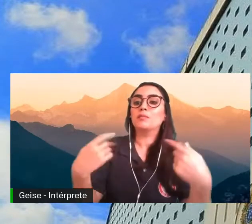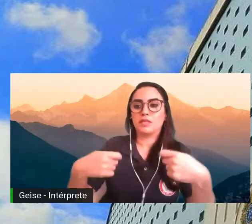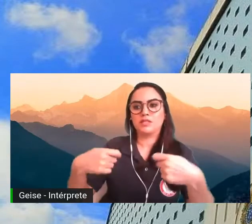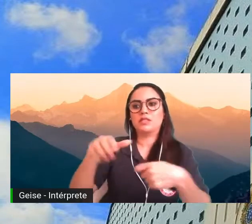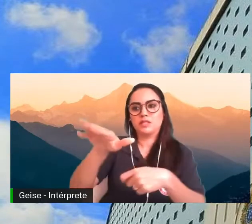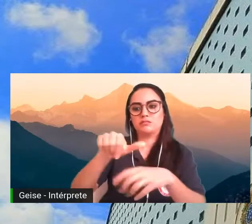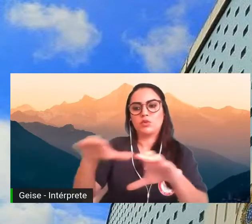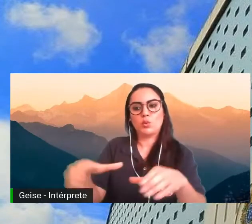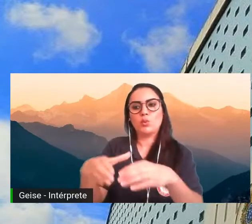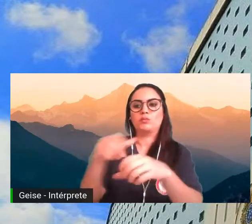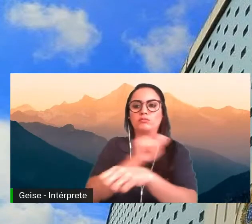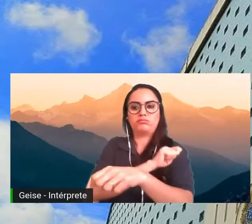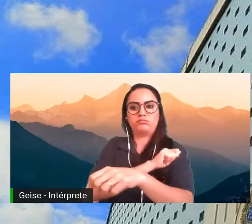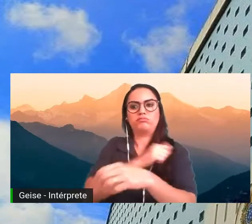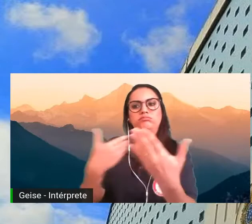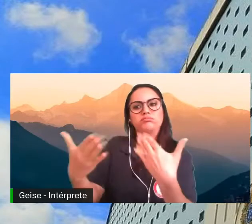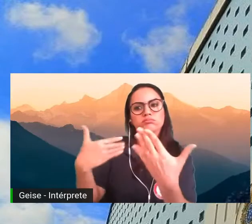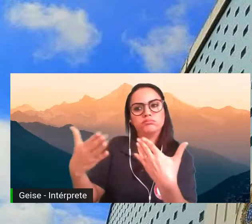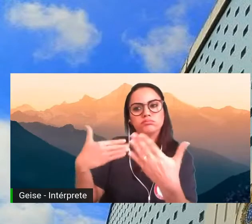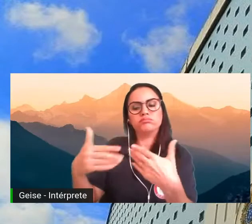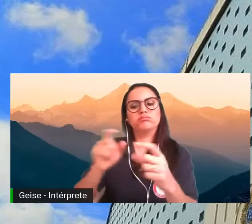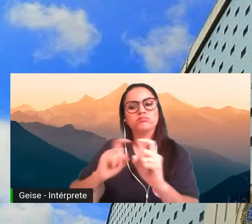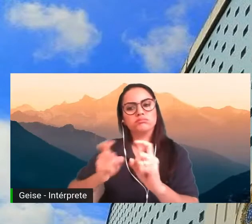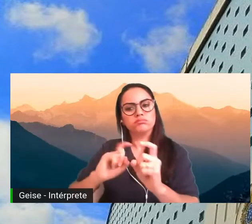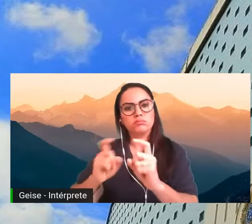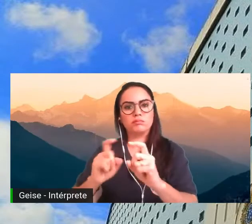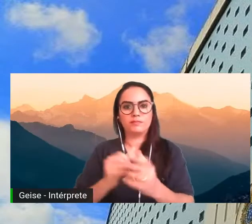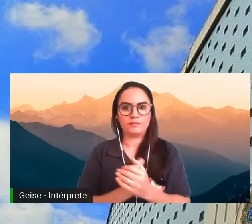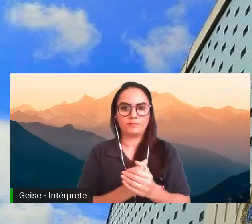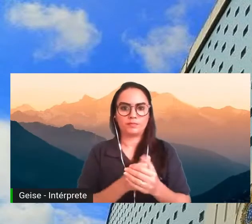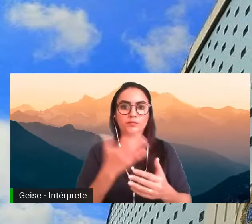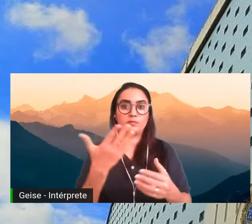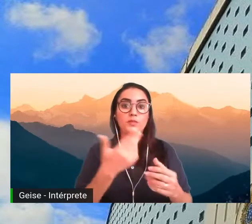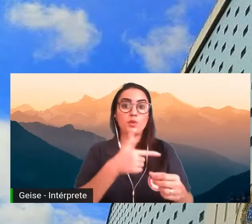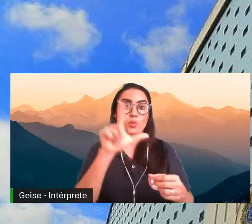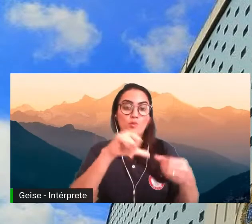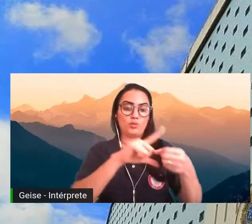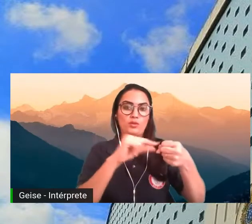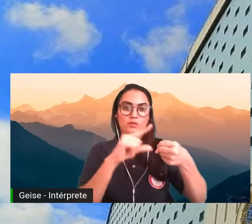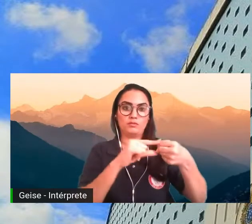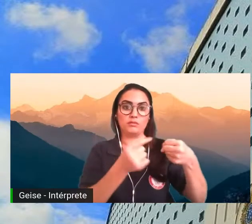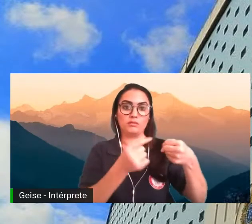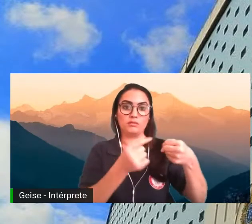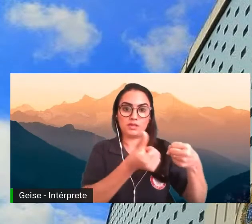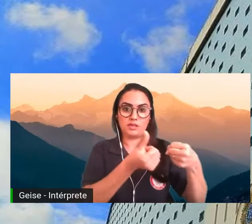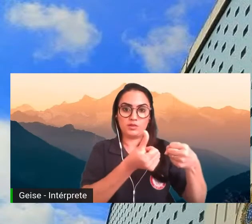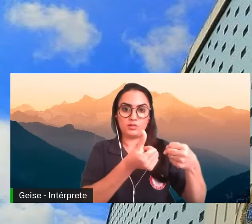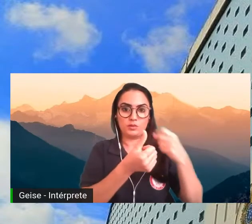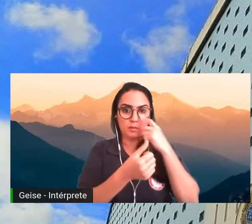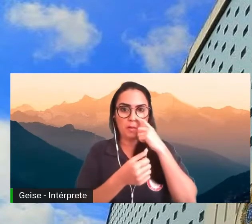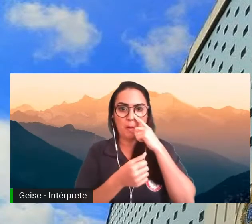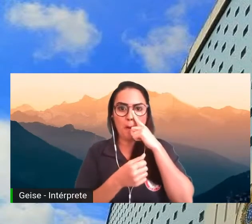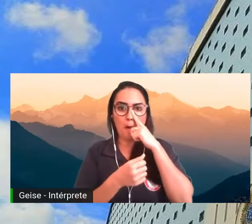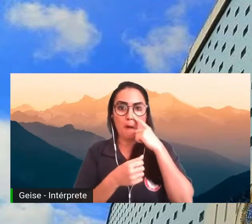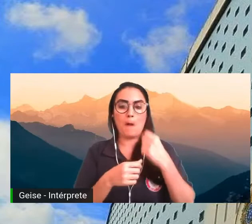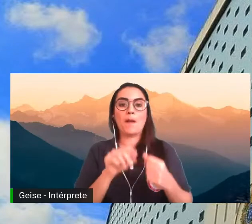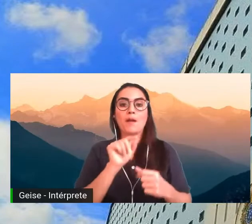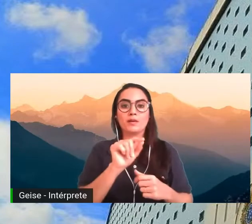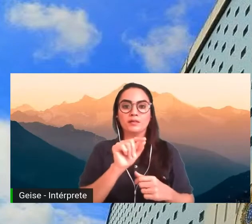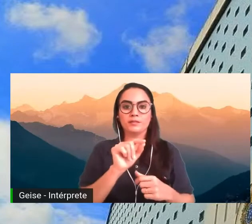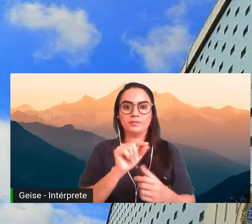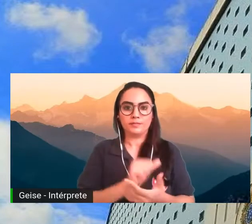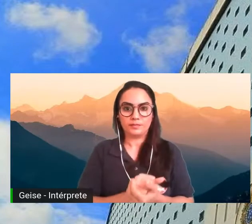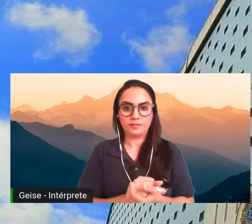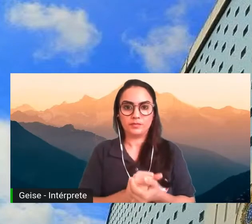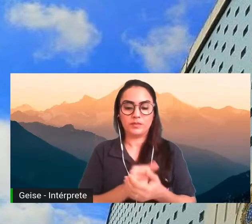Sexto, a tecnologia, enquanto expressão de distintas formas de aplicação das bases científicas, como fio condutor dos saberes essenciais para